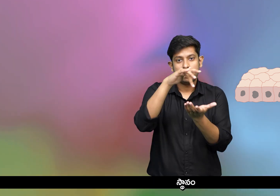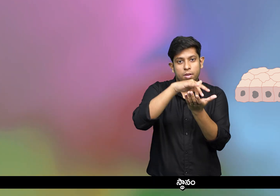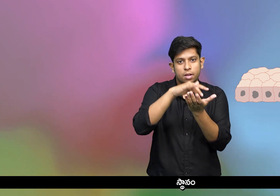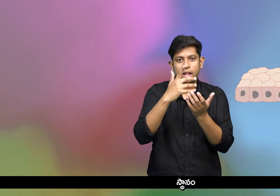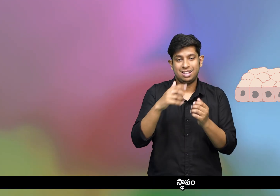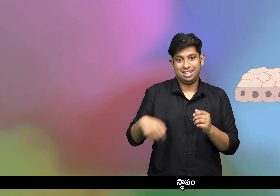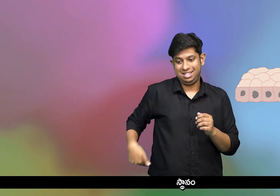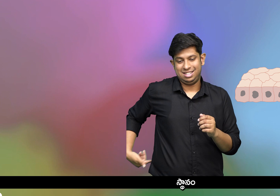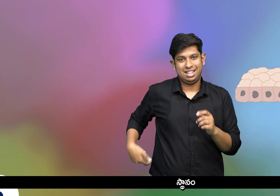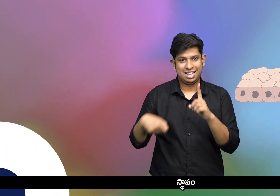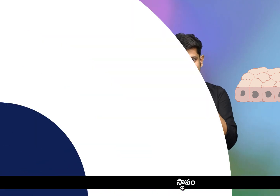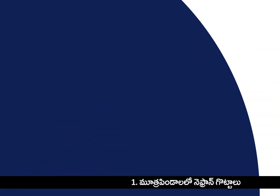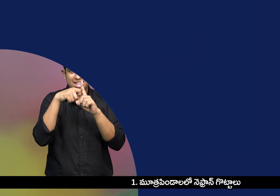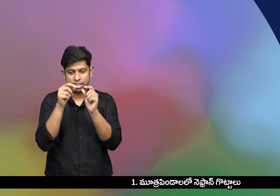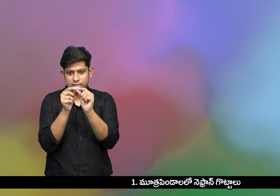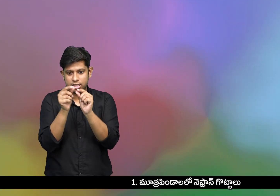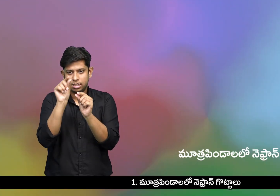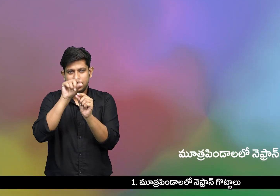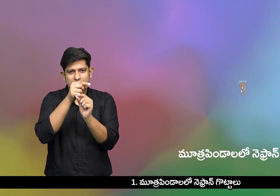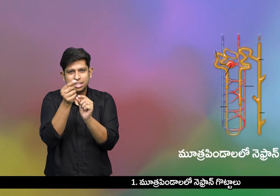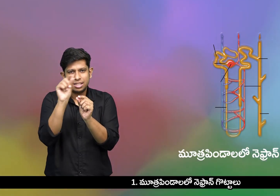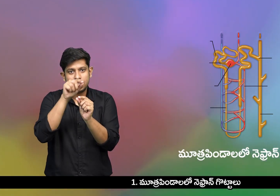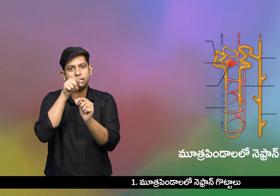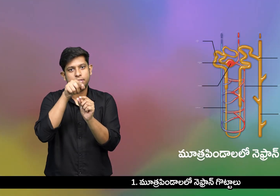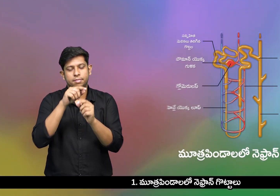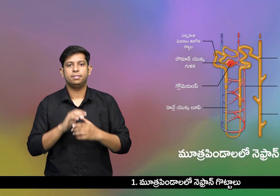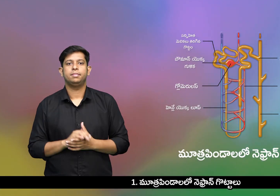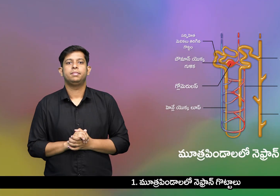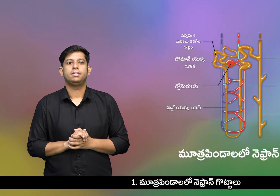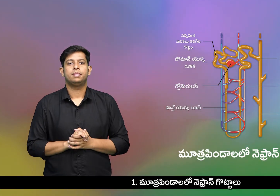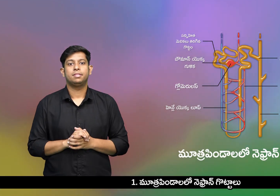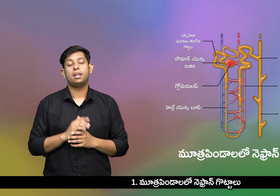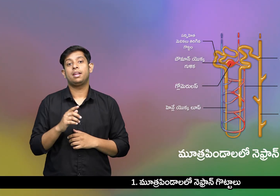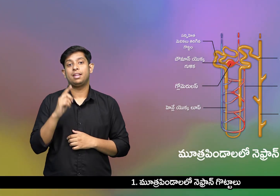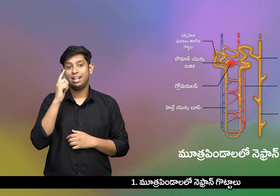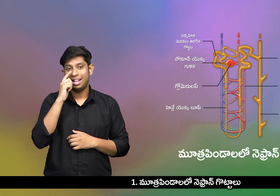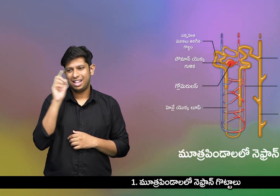స్థానం 1. మూత్రపిండాలలో నెఫ్రాన్ గుట్టాలు.